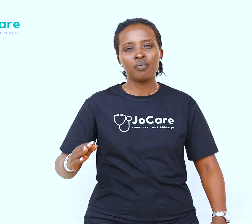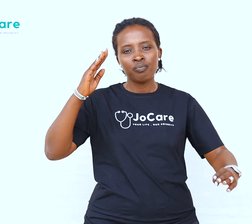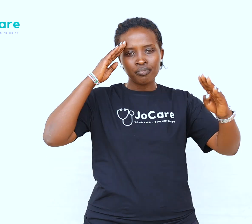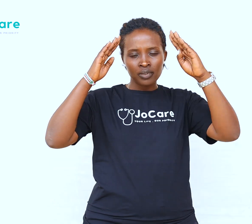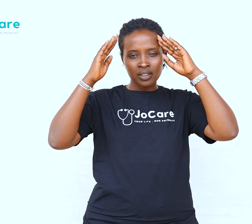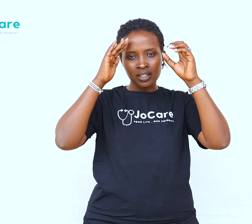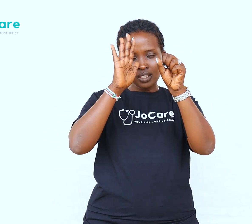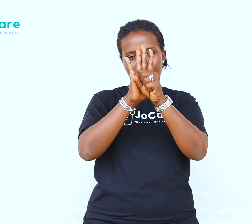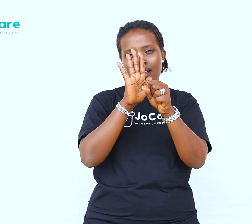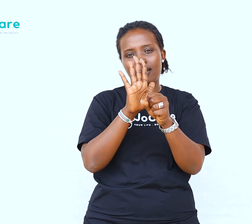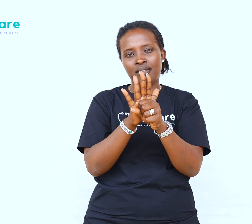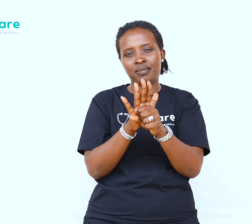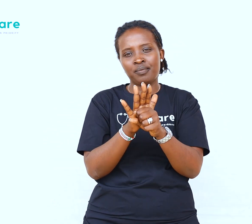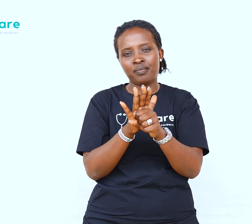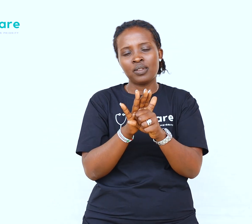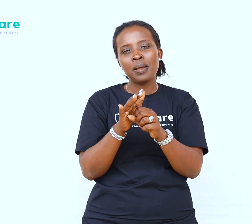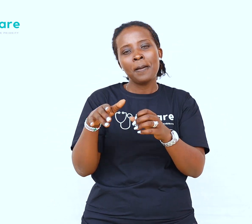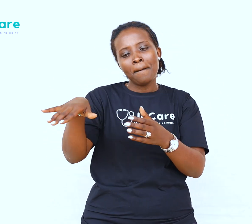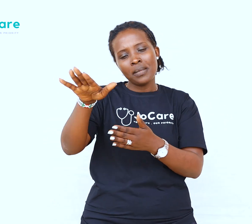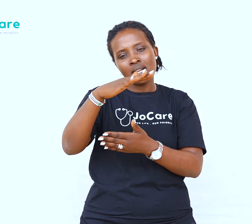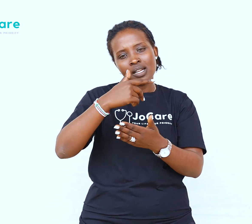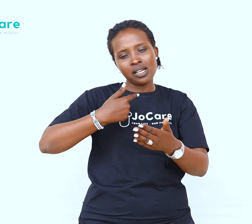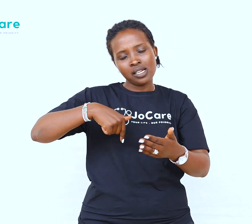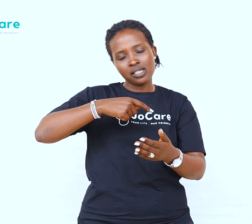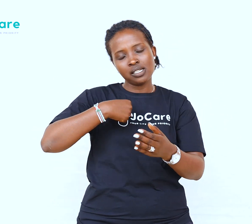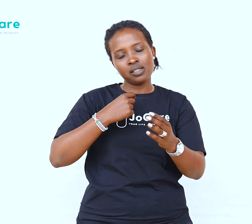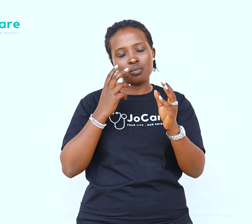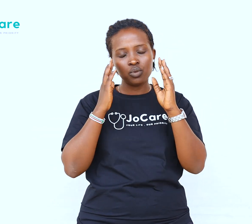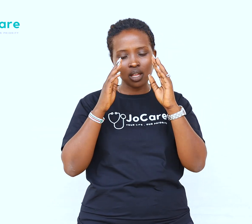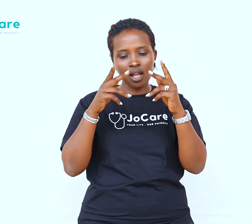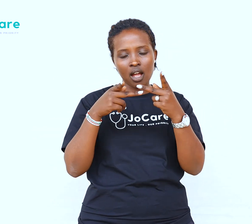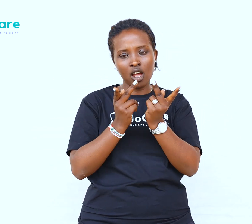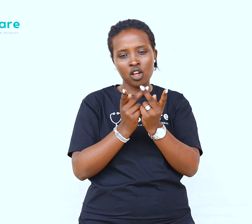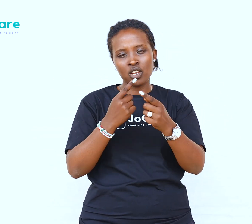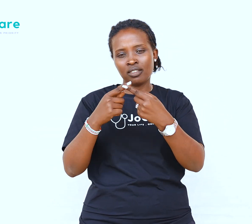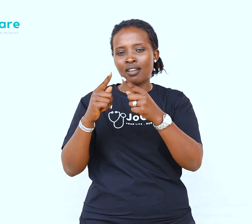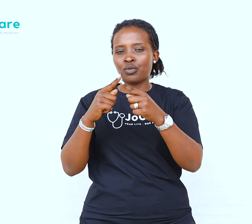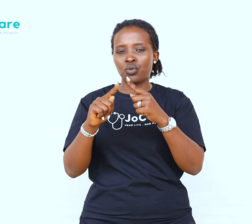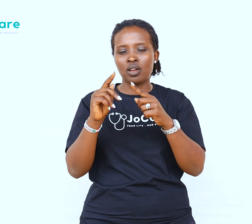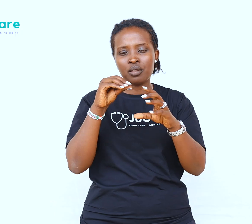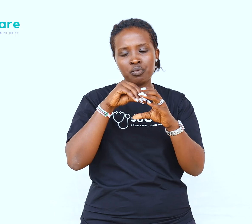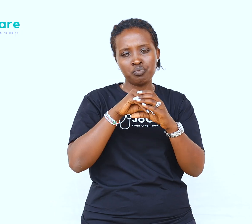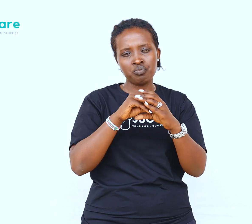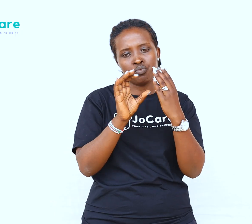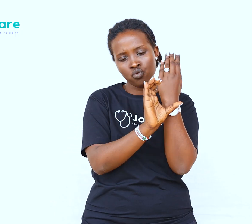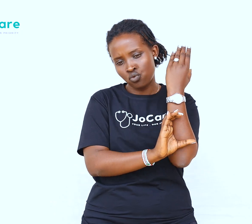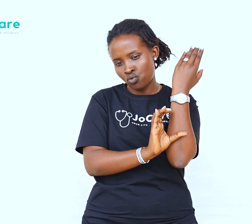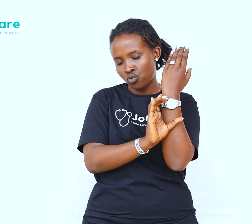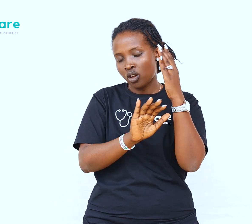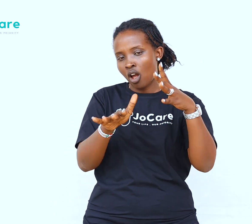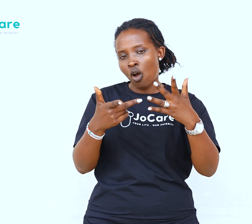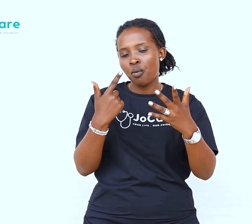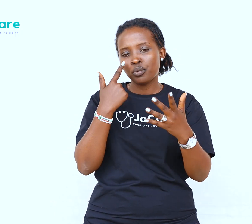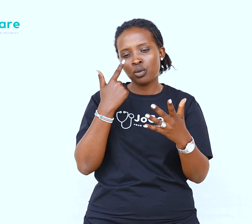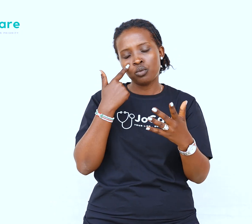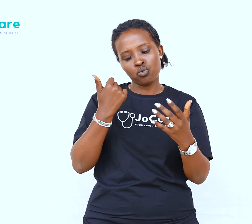turabashuje cyane mwese mudukurikiye hirya no hino mu gihugu. Nkuko mutubona turi Joker